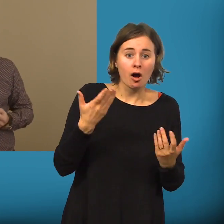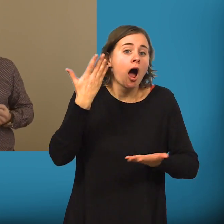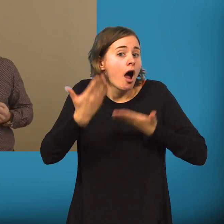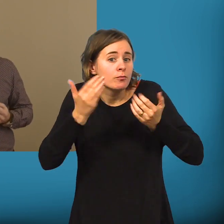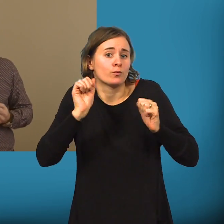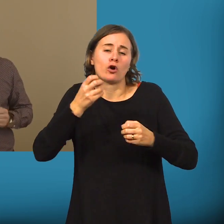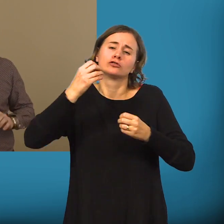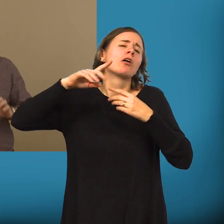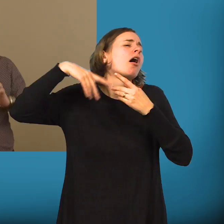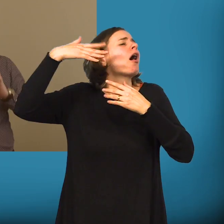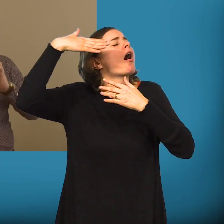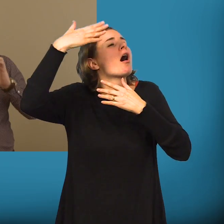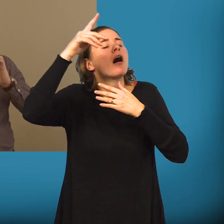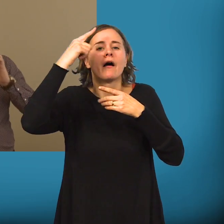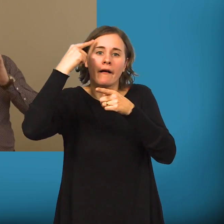įdėti truputėlį mąstymo.